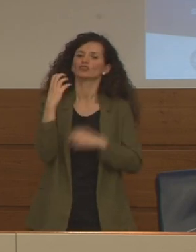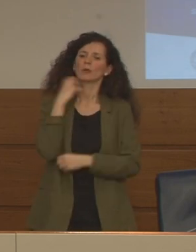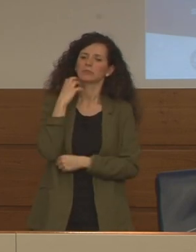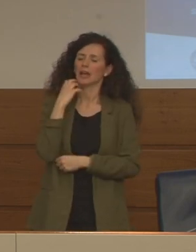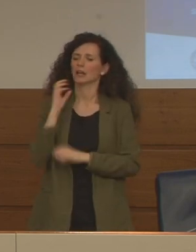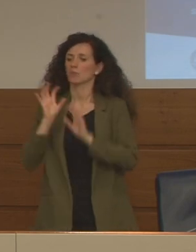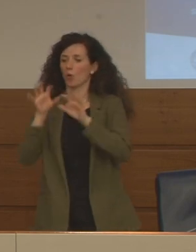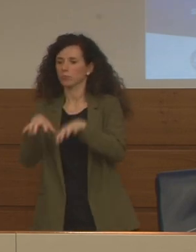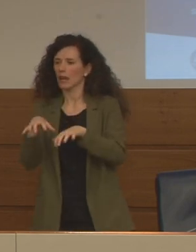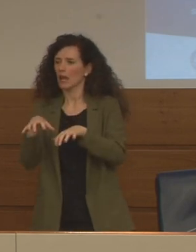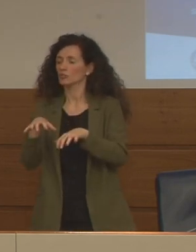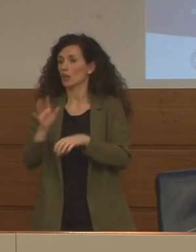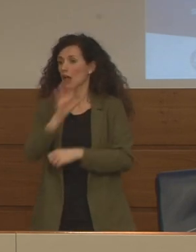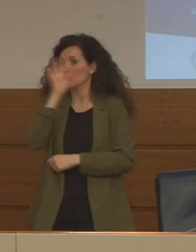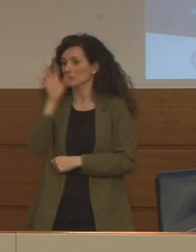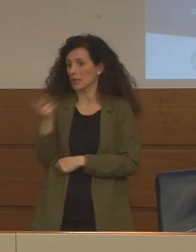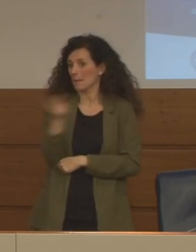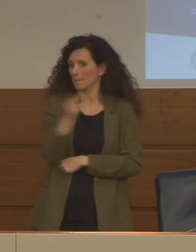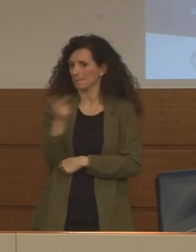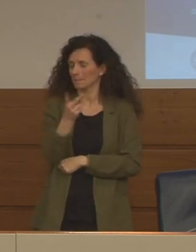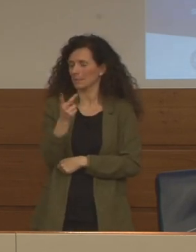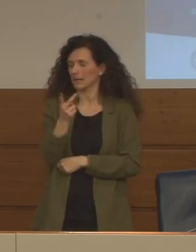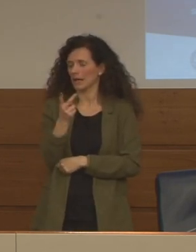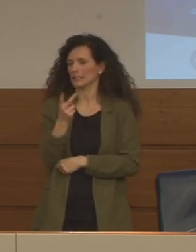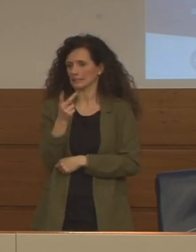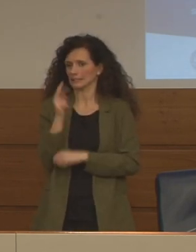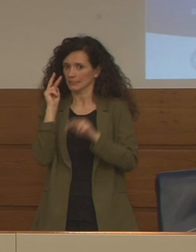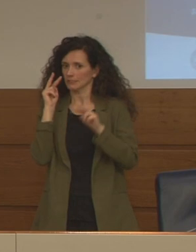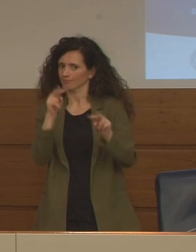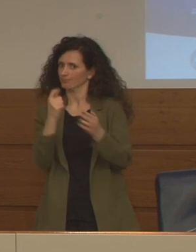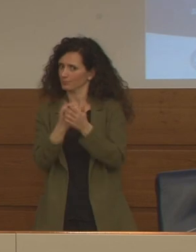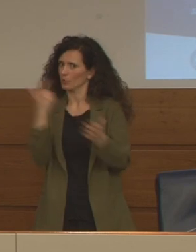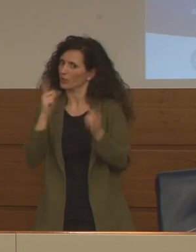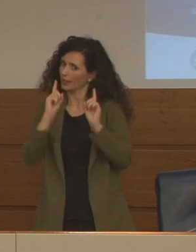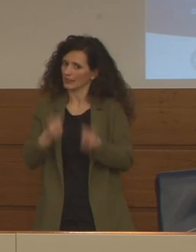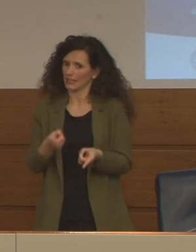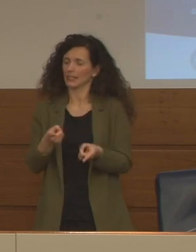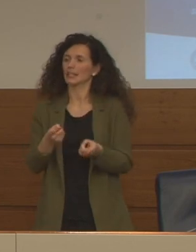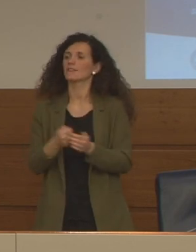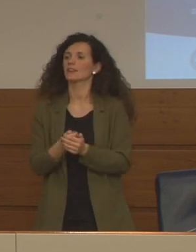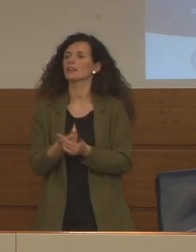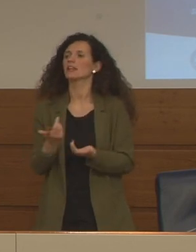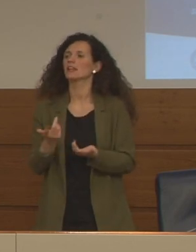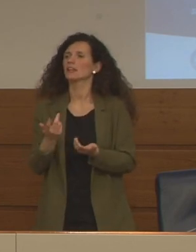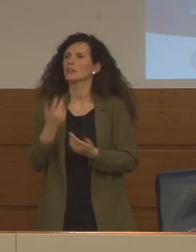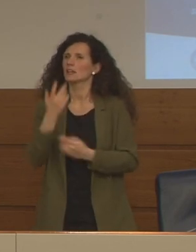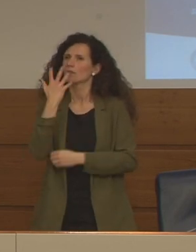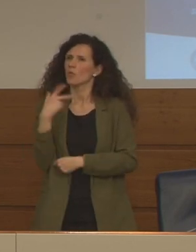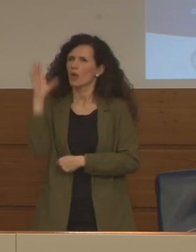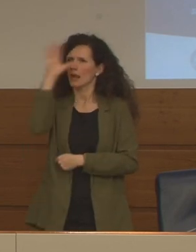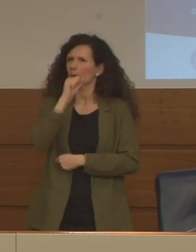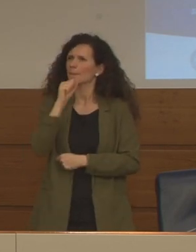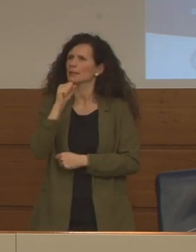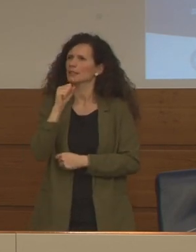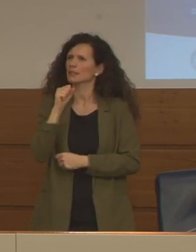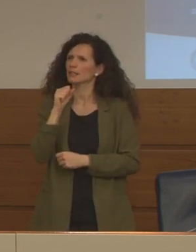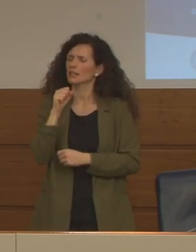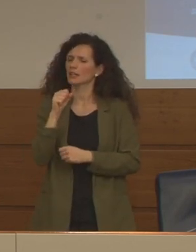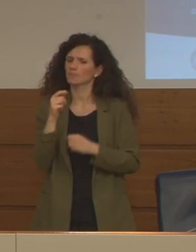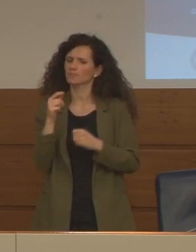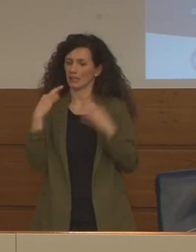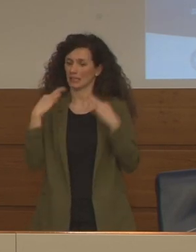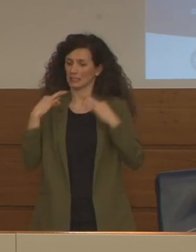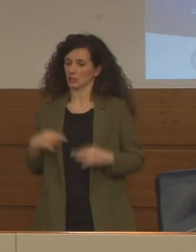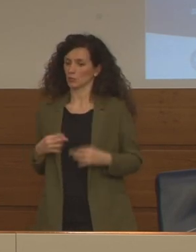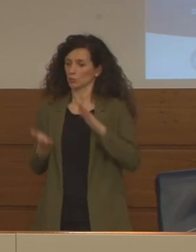brescia che mi sembrano un po quelle più da considerare in questo momento innanzitutto vorrei capire se l'istituto ha fatto degli studi